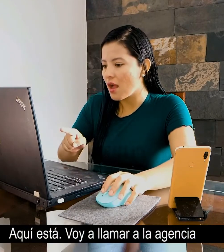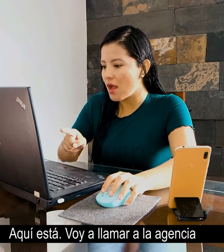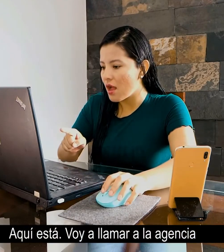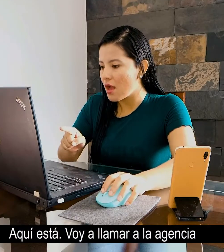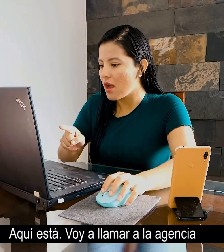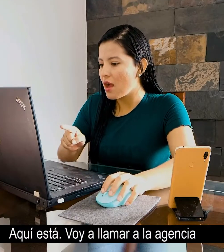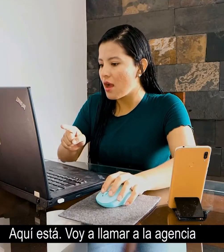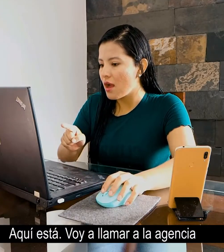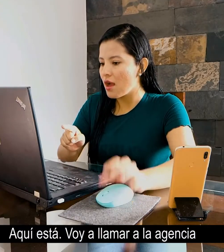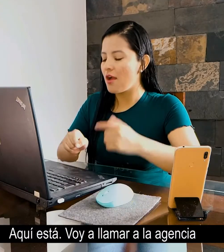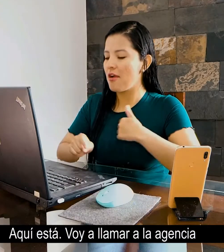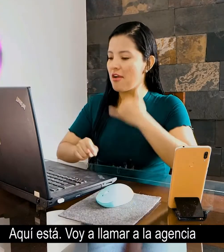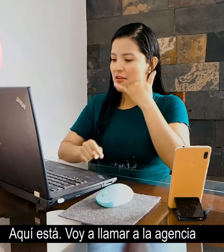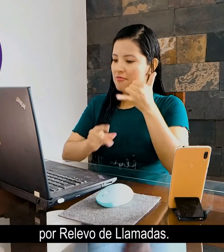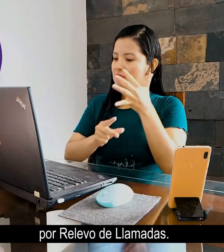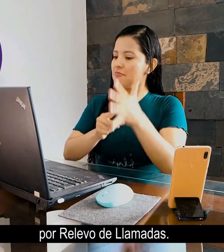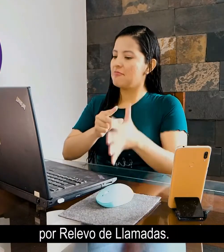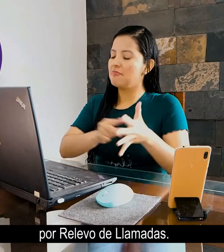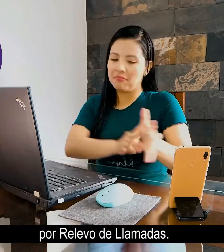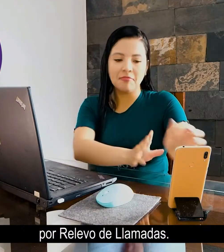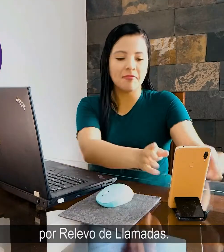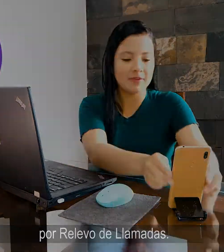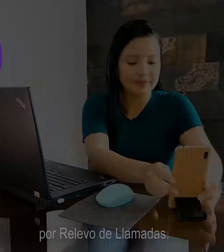Aquí está. Voy a llamar a la agencia por relevo de llamadas.